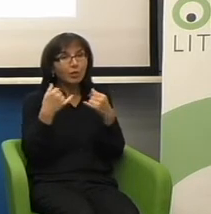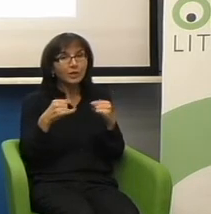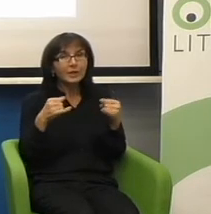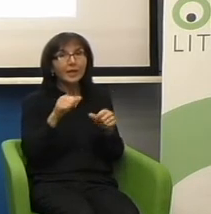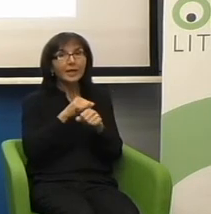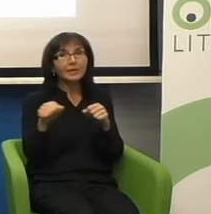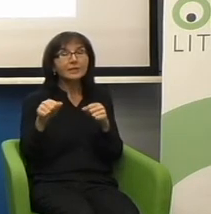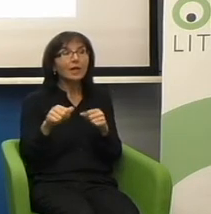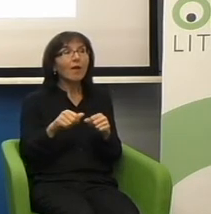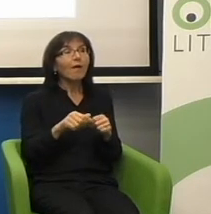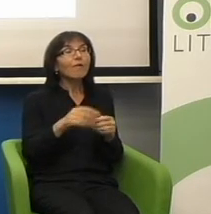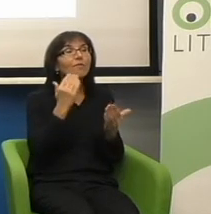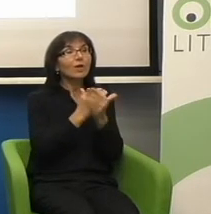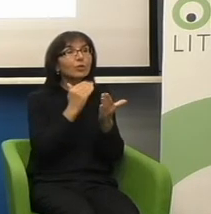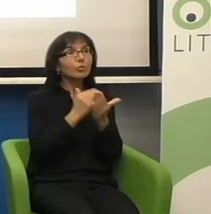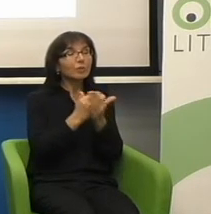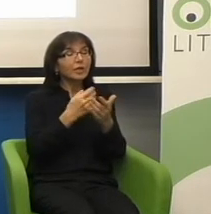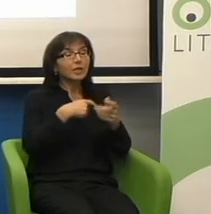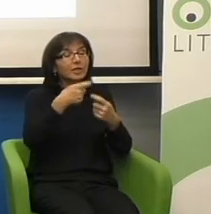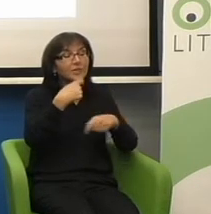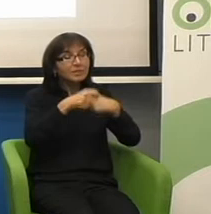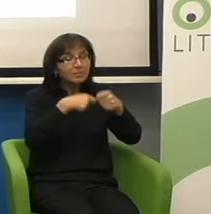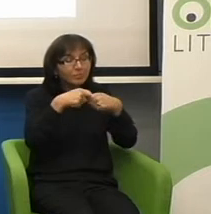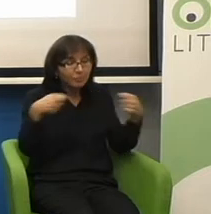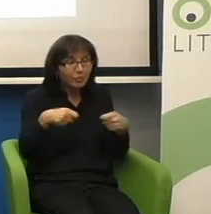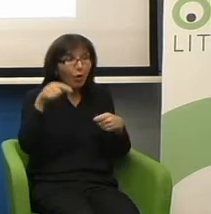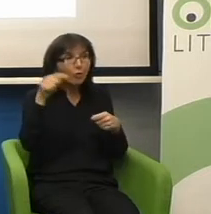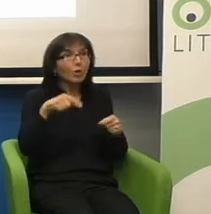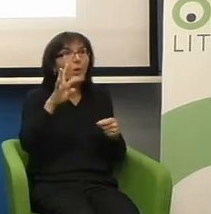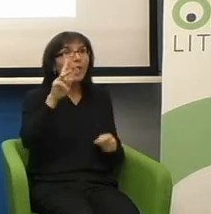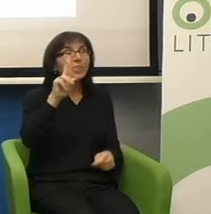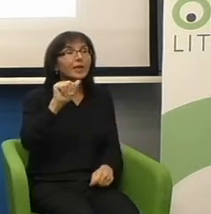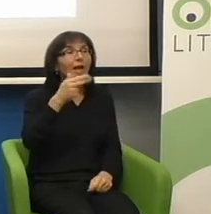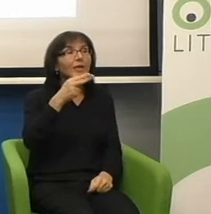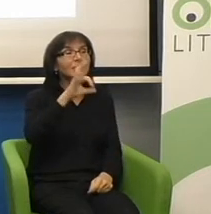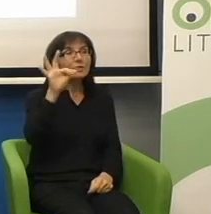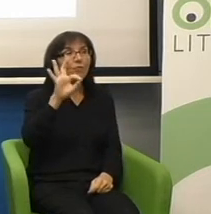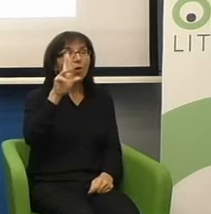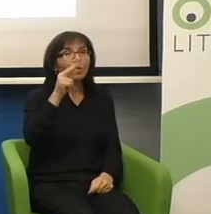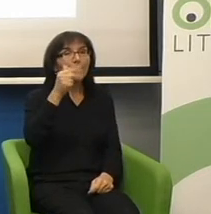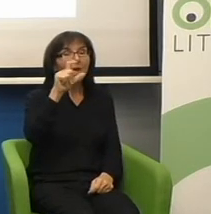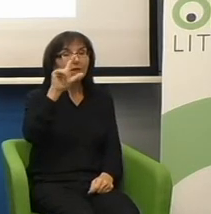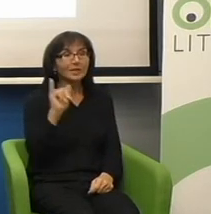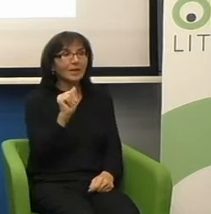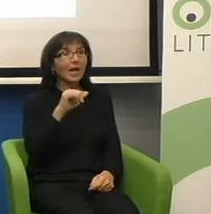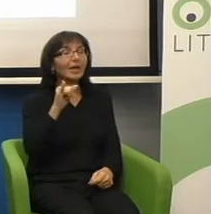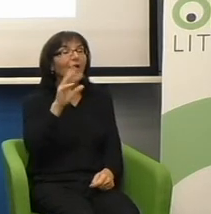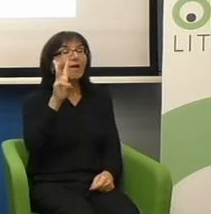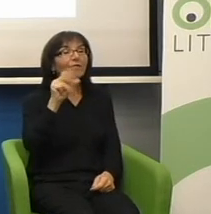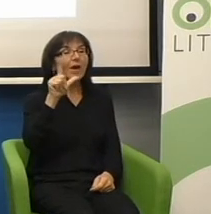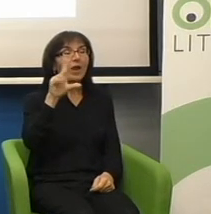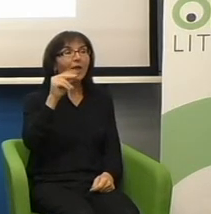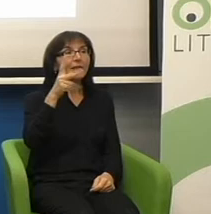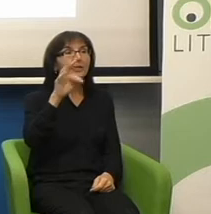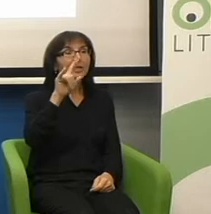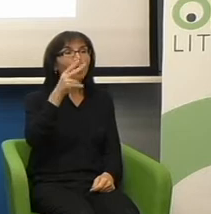jest uwarunkowana czy uwikłana w tą transformację. Ale ja zanim przejdziemy do Anny Walentynowicz, chciałabym